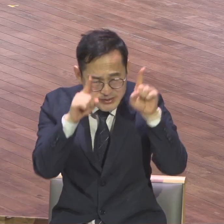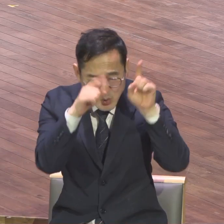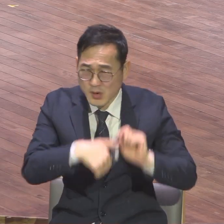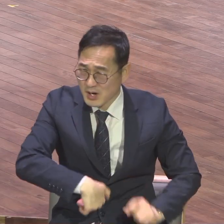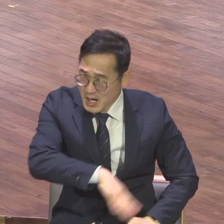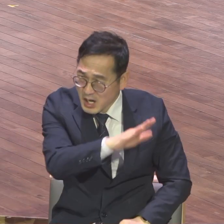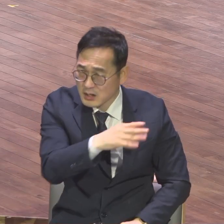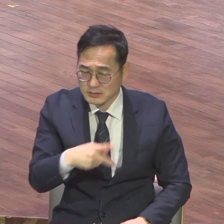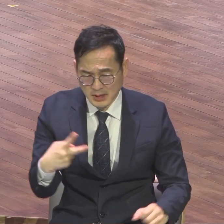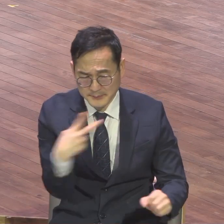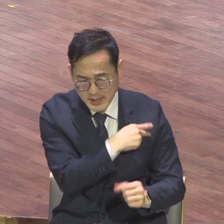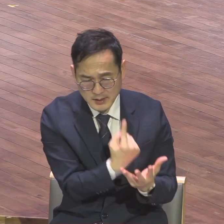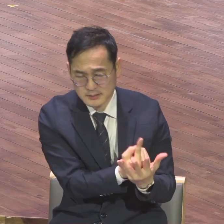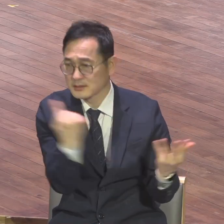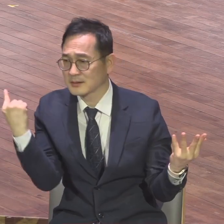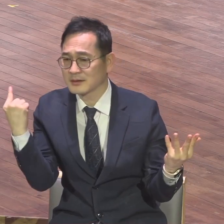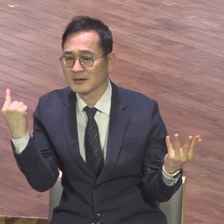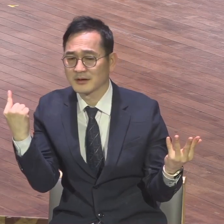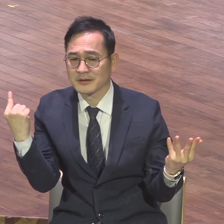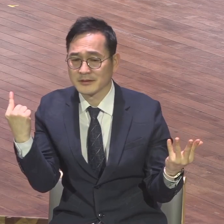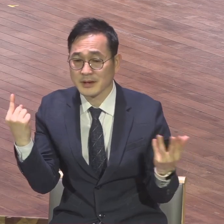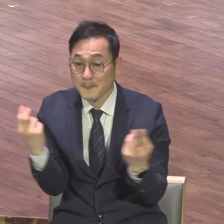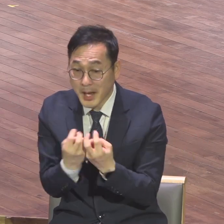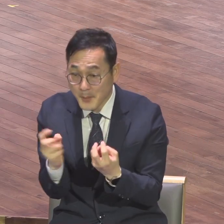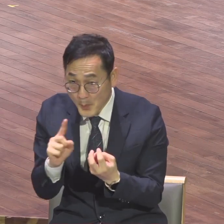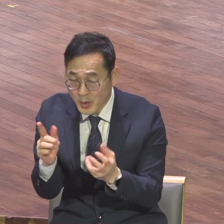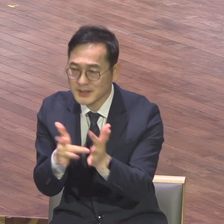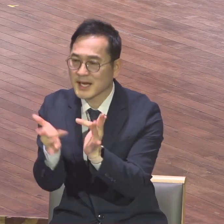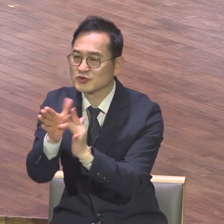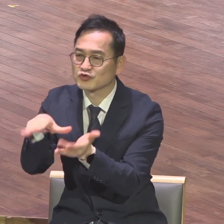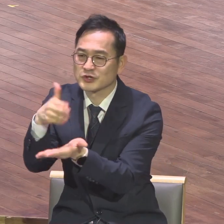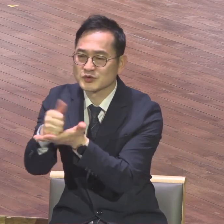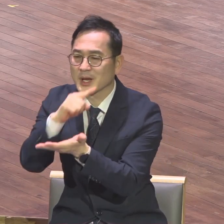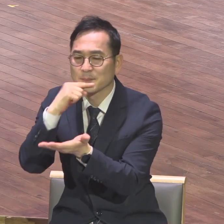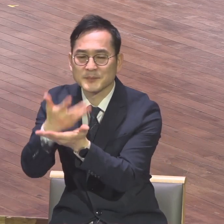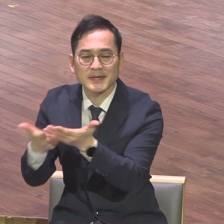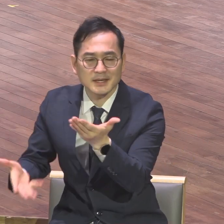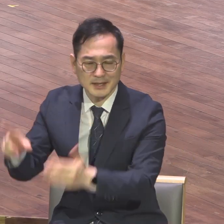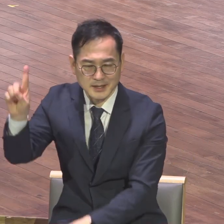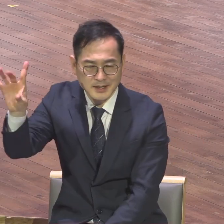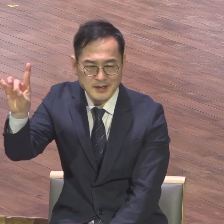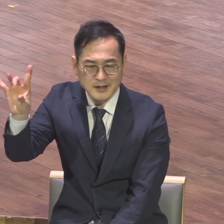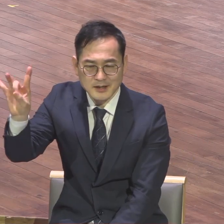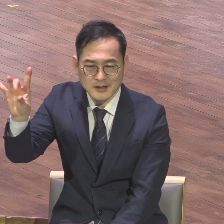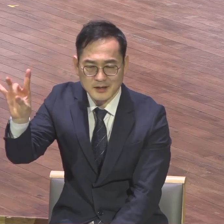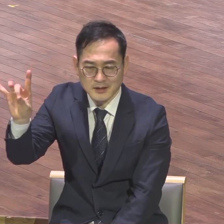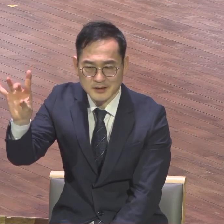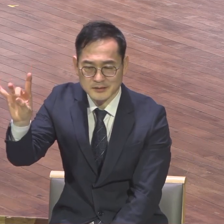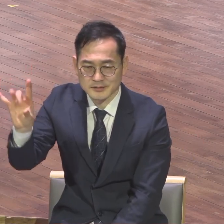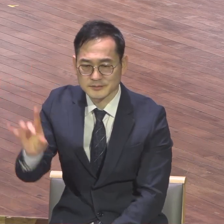저주에서 빠져나오는 길은 오직 예수 피밖에 없어요.